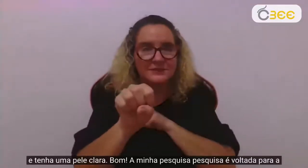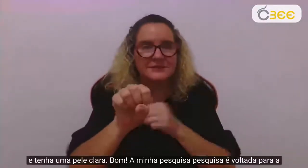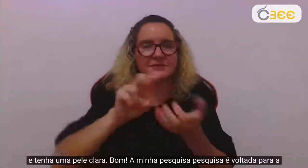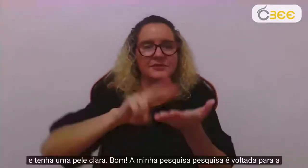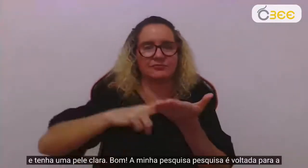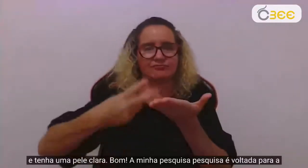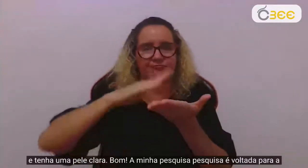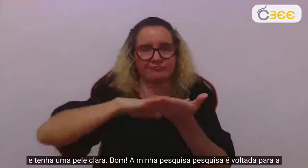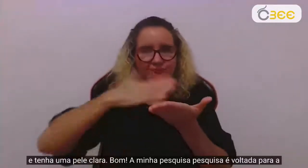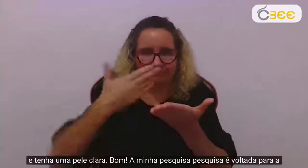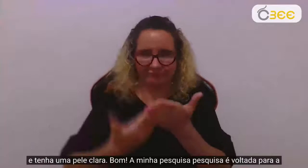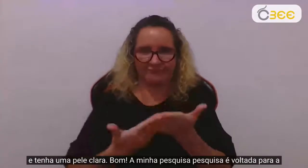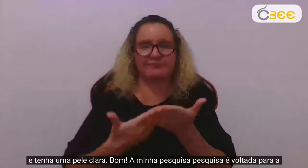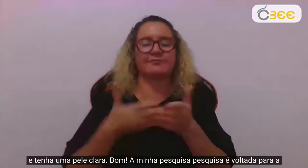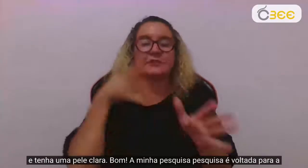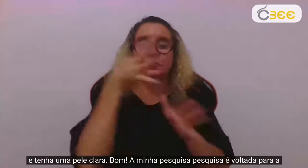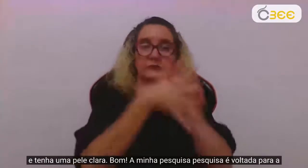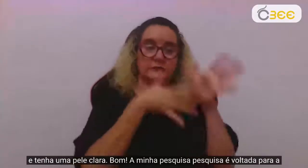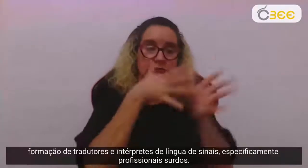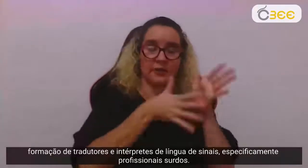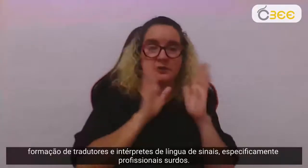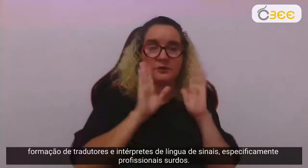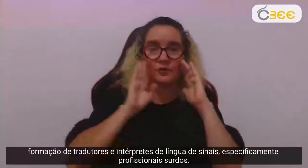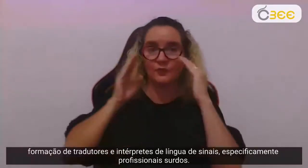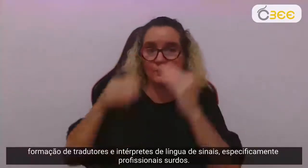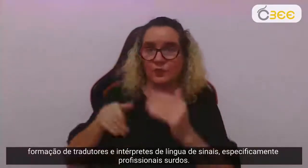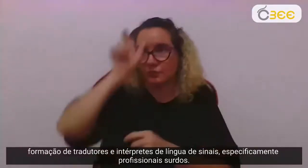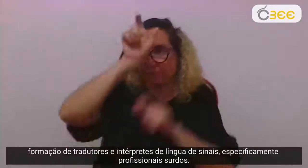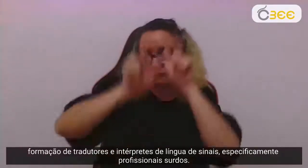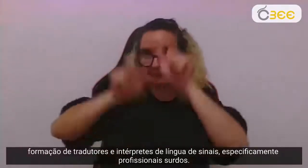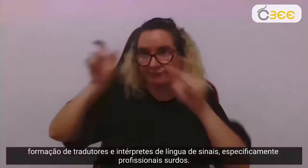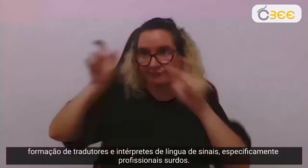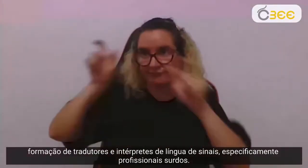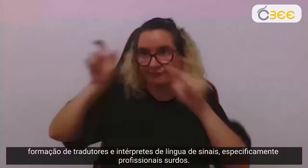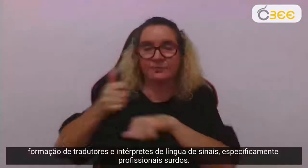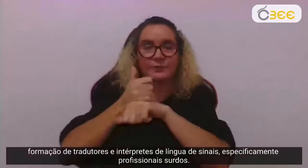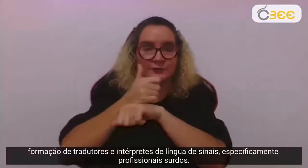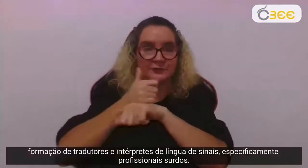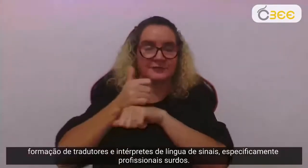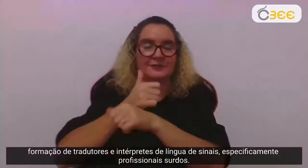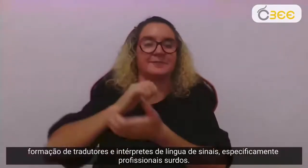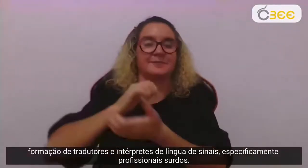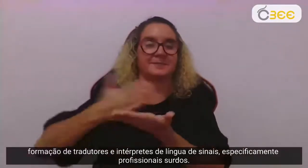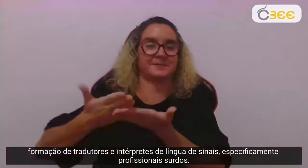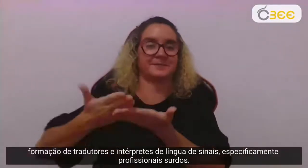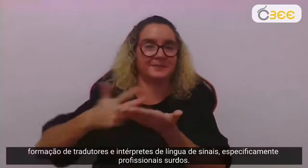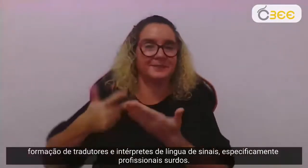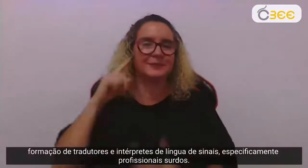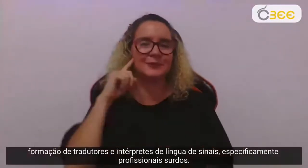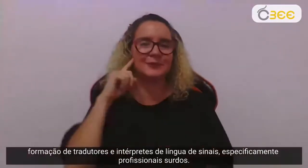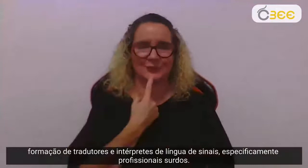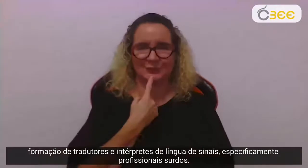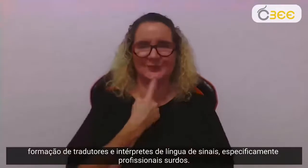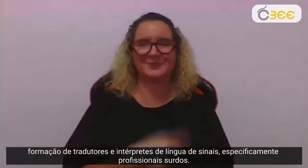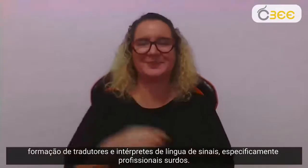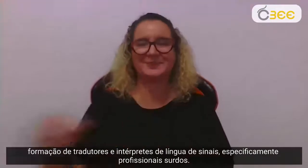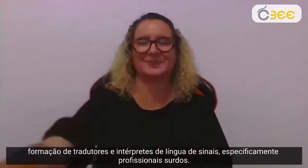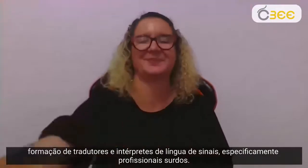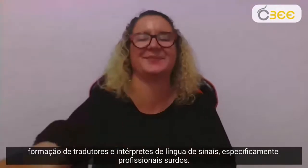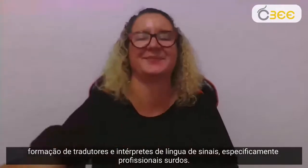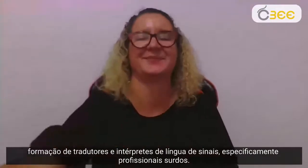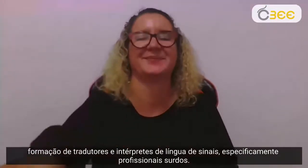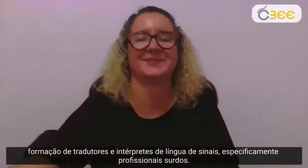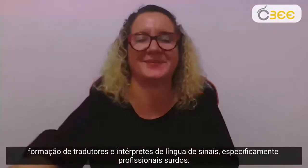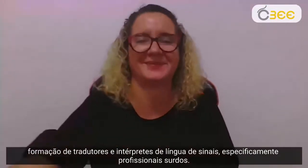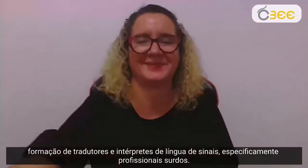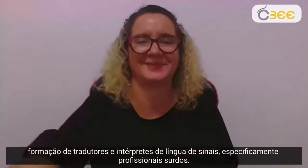Bom, a minha pesquisa é voltada para a formação de tradutores e intérpretes de língua de sinais,